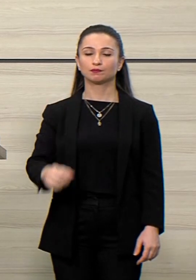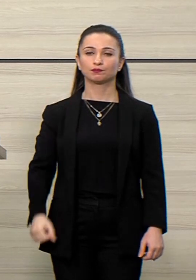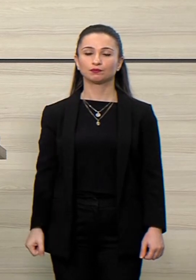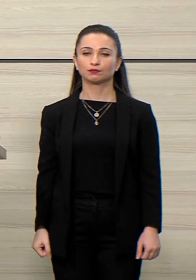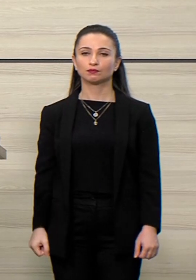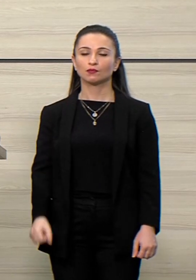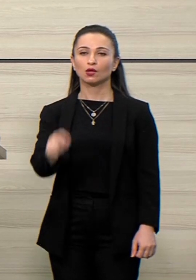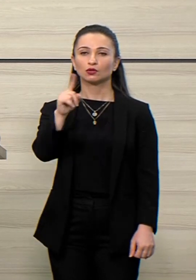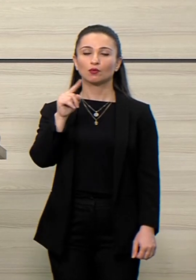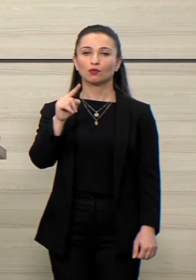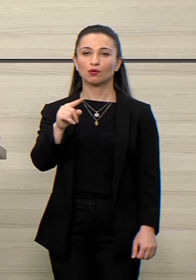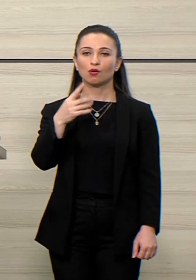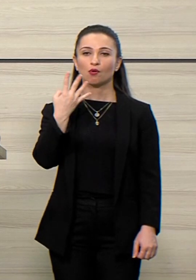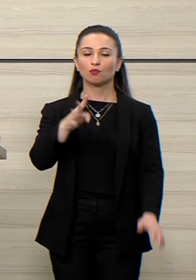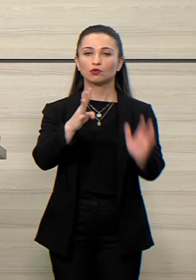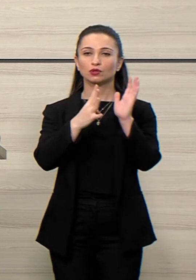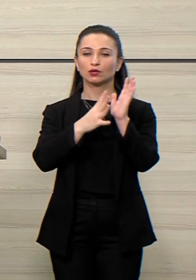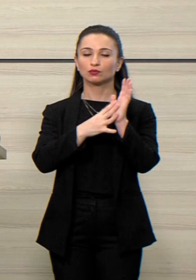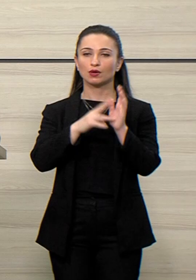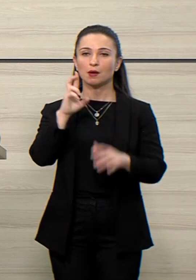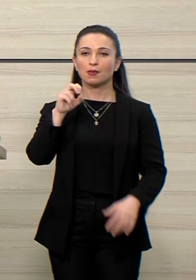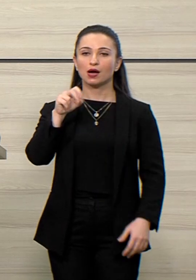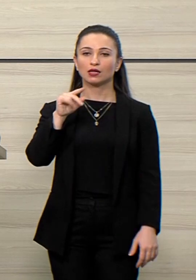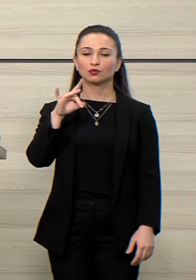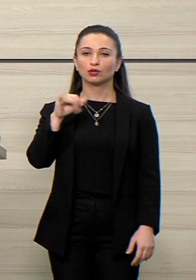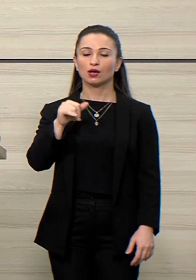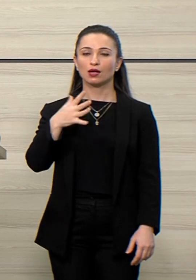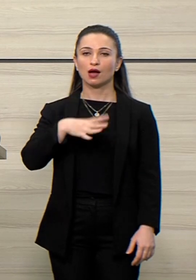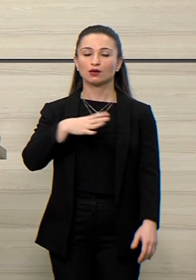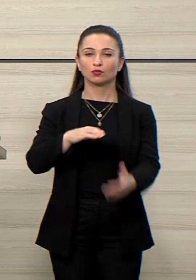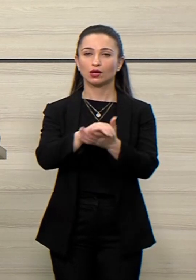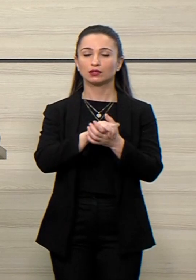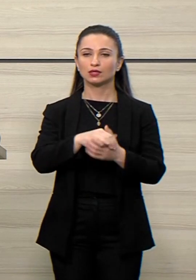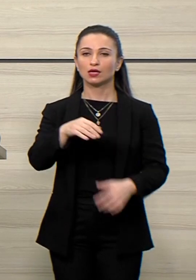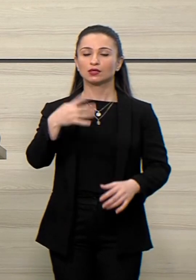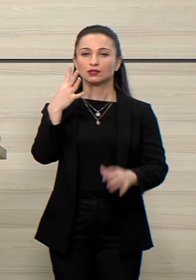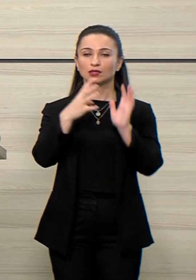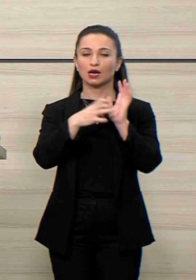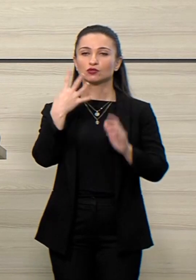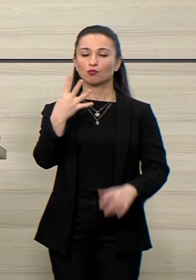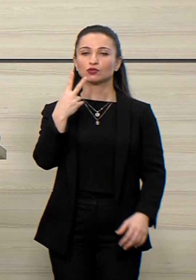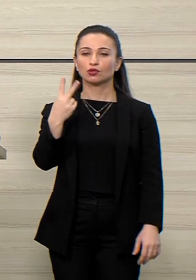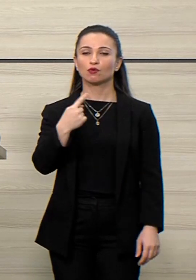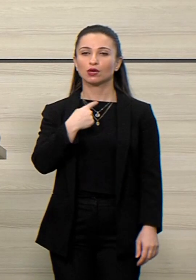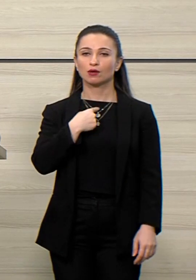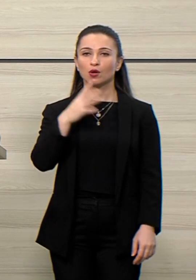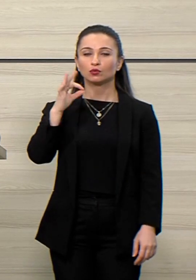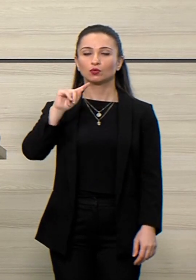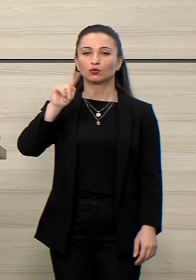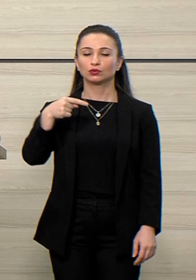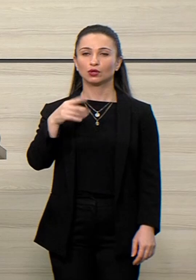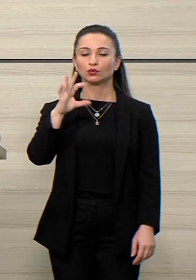0.03%. ნომერი 49 ჯონდი ბაღათურია ქართული დასი 952 ხმა